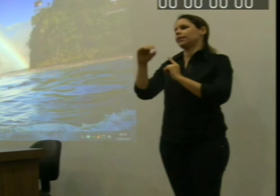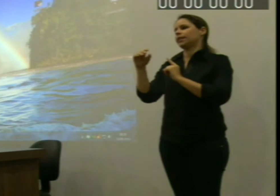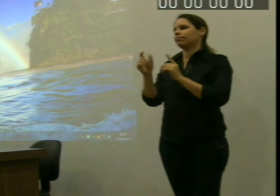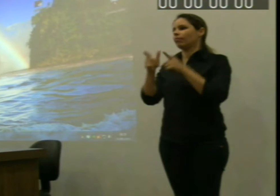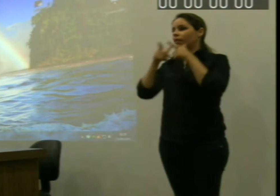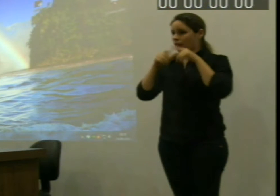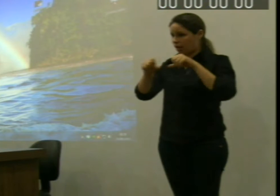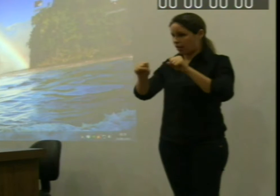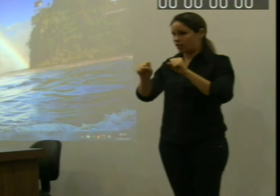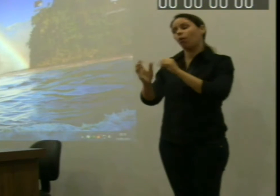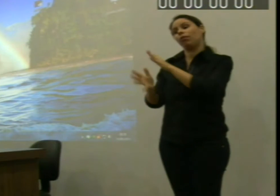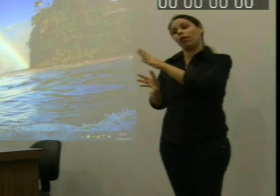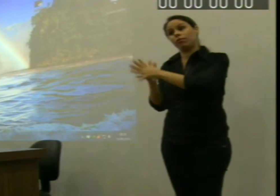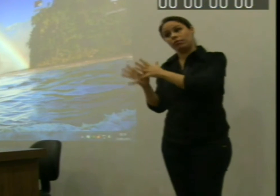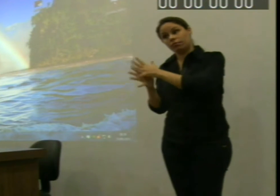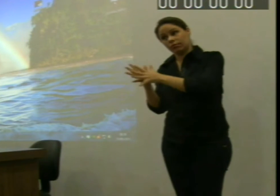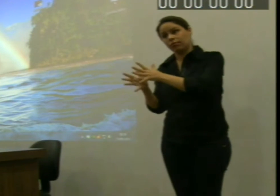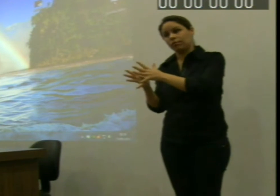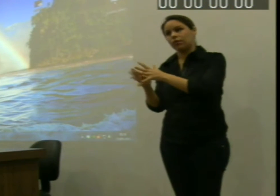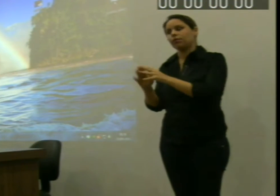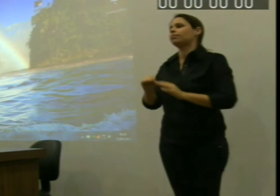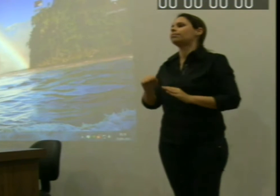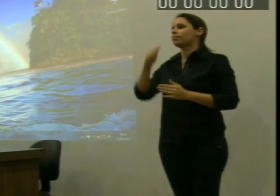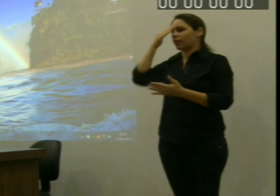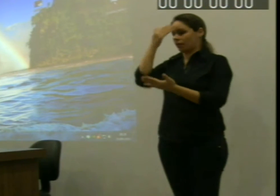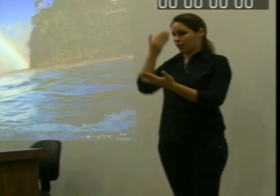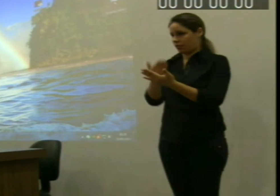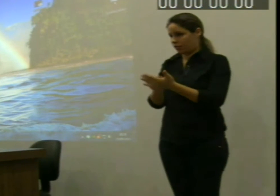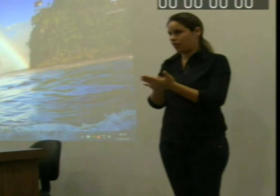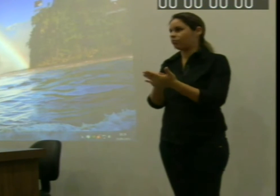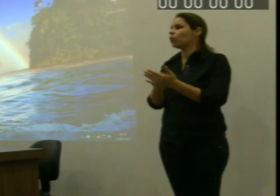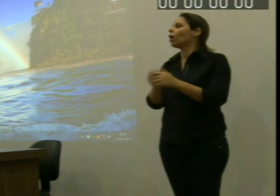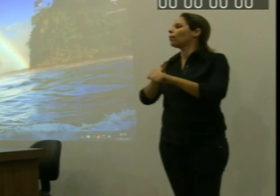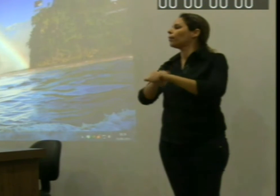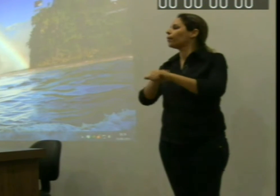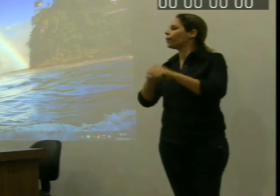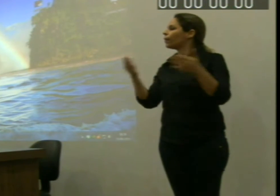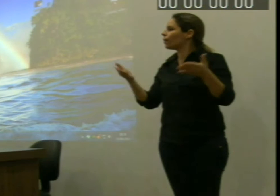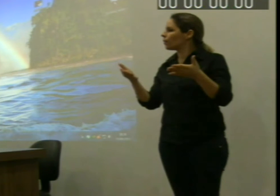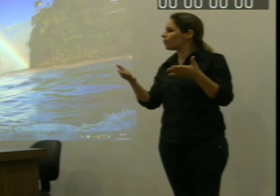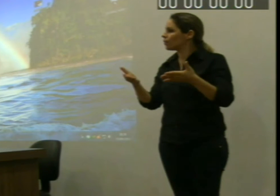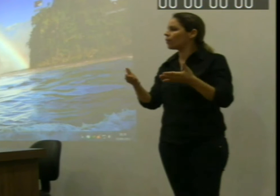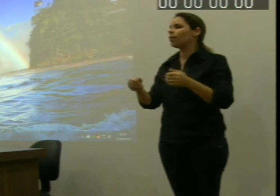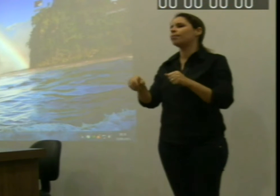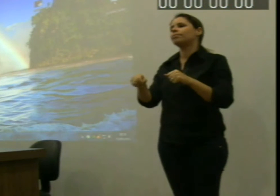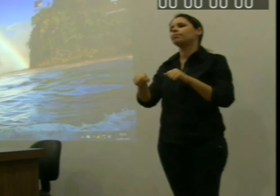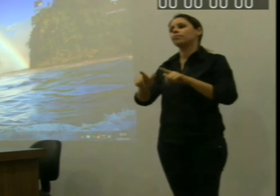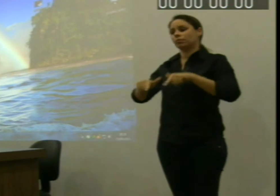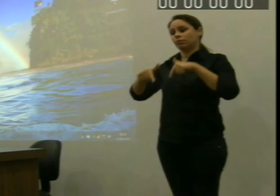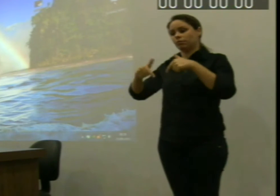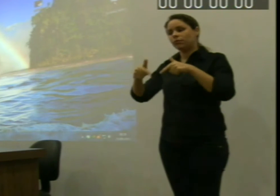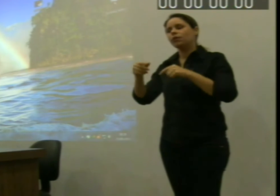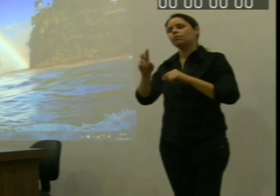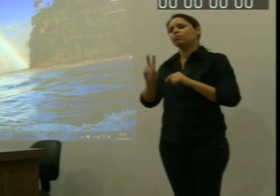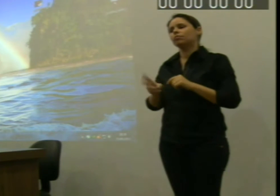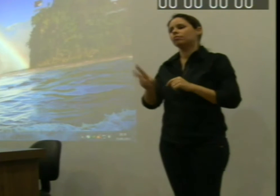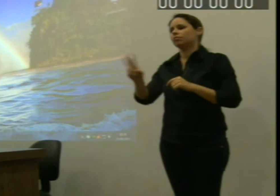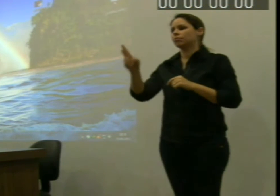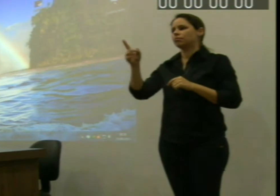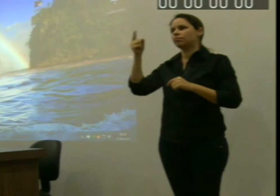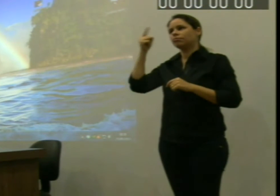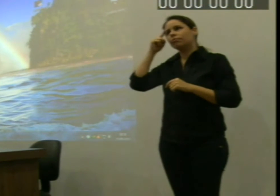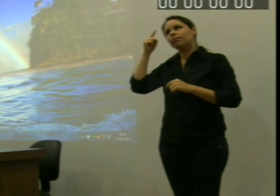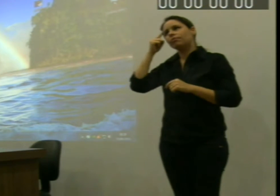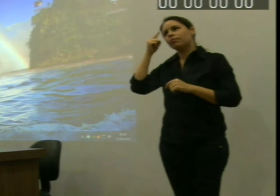pessoa surda acreditamos que momentos como este promovem reflexões e despertam o interesse da